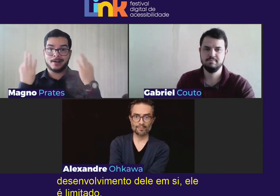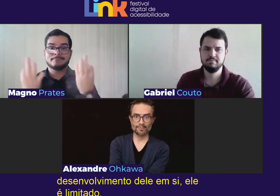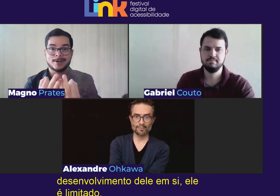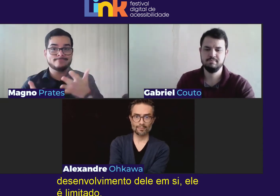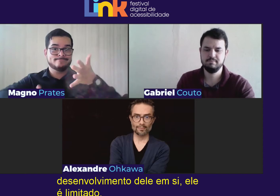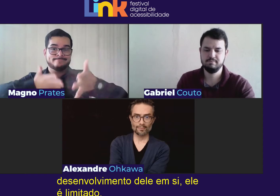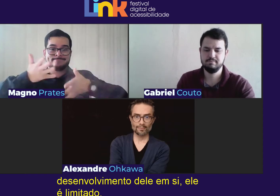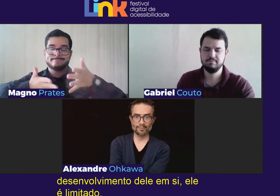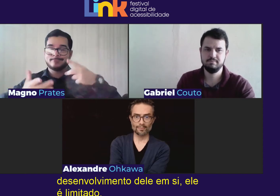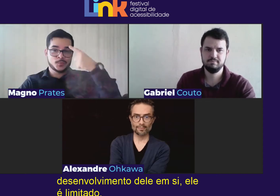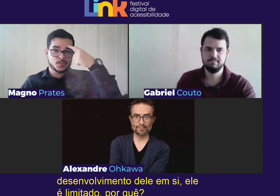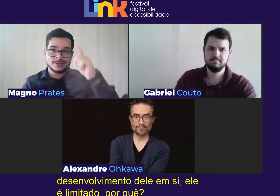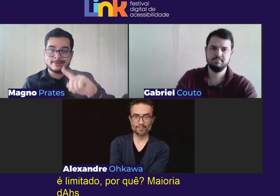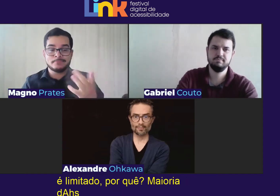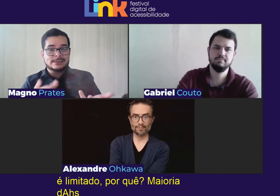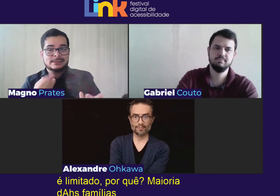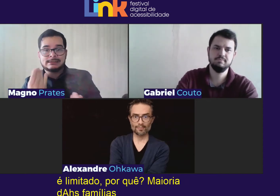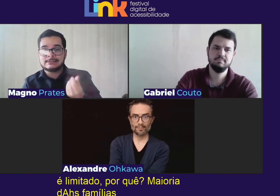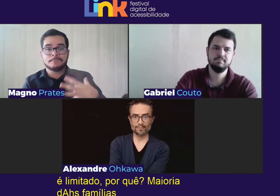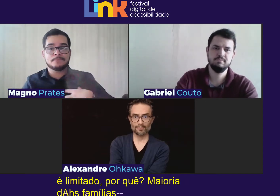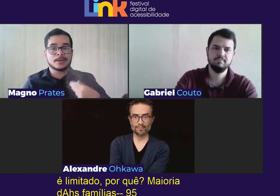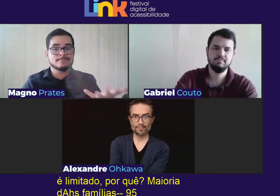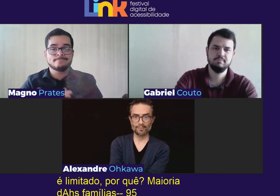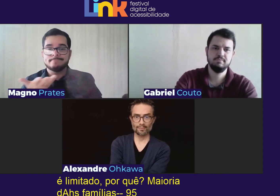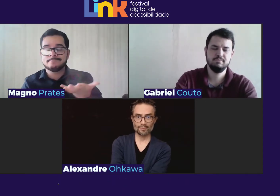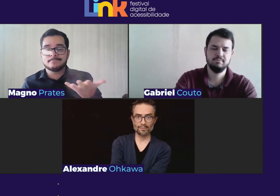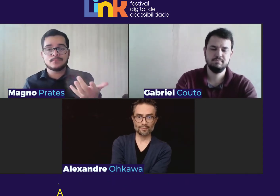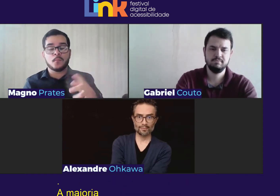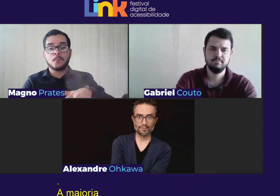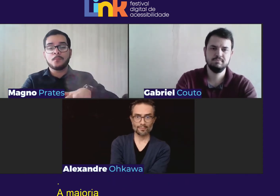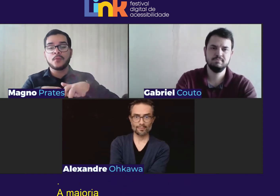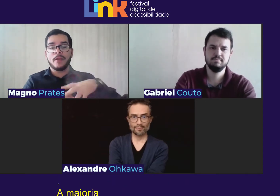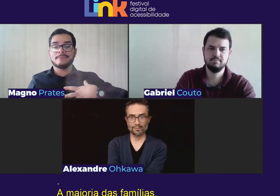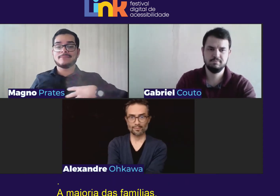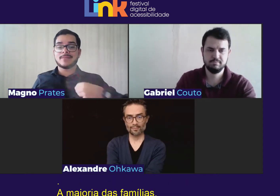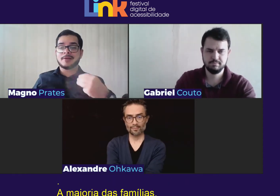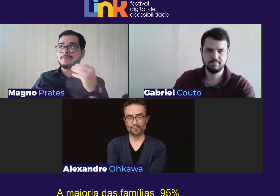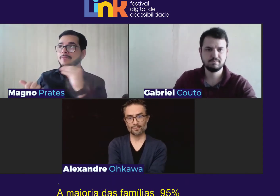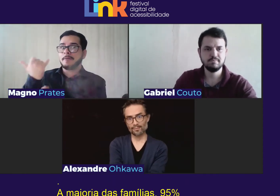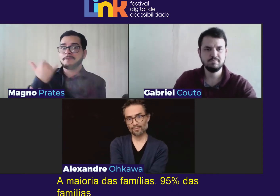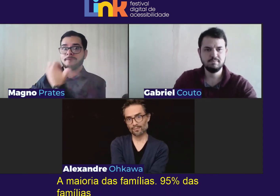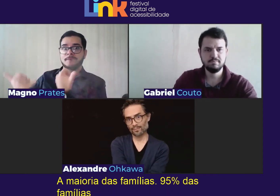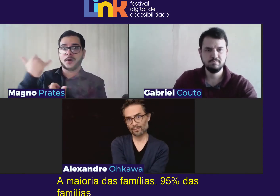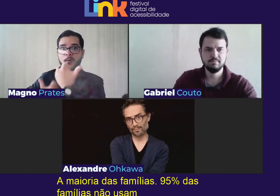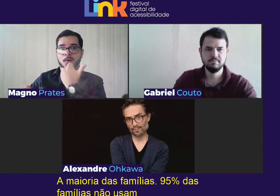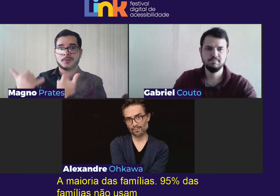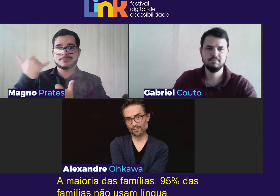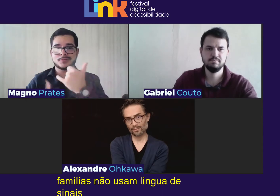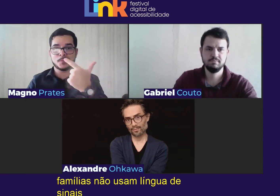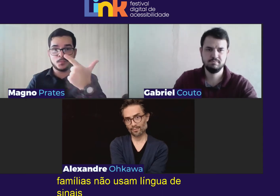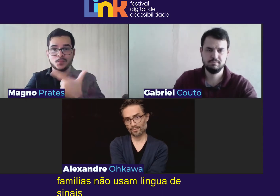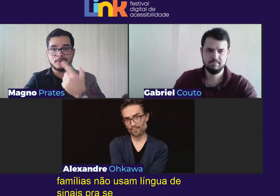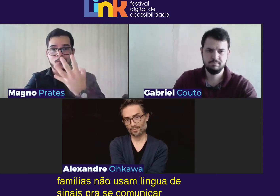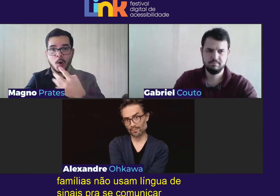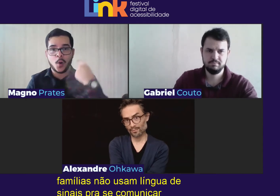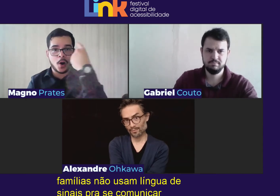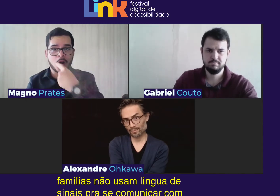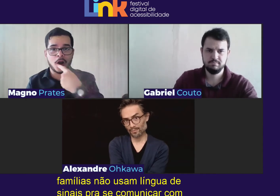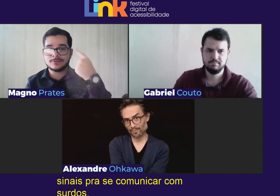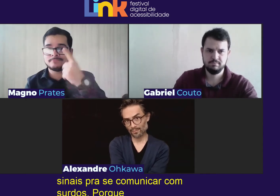95% das famílias, elas não usam a língua de sinais para se comunicar com os surdos. Porque eles entendem, as famílias ouvintes entendem